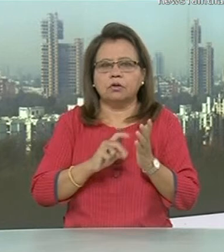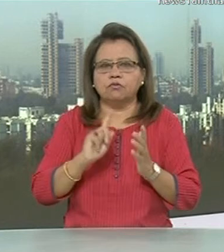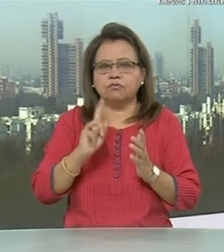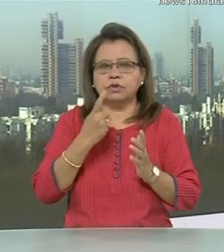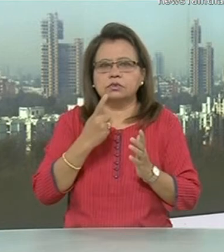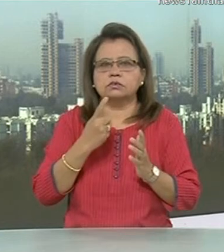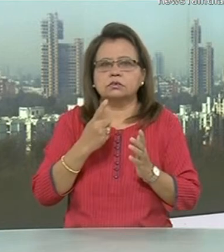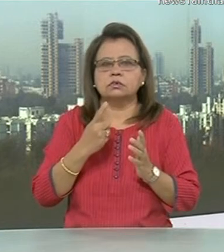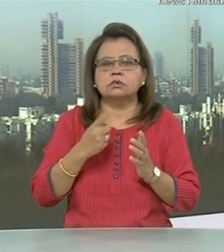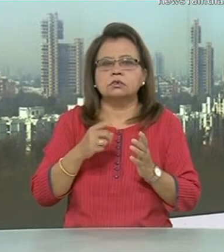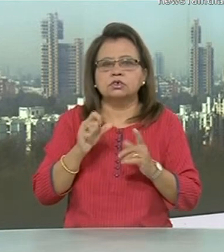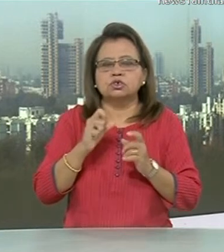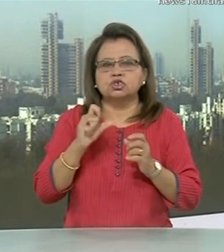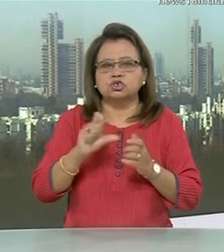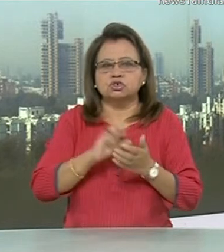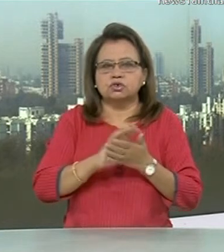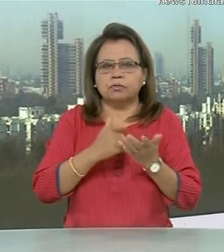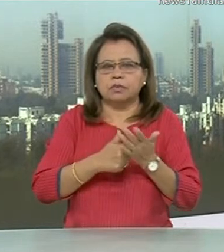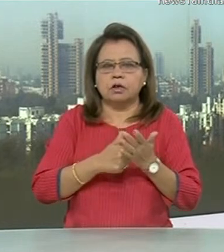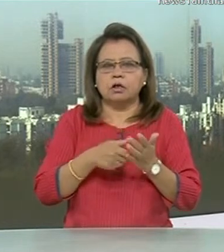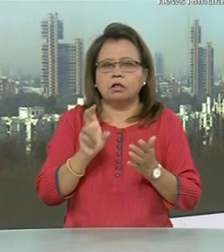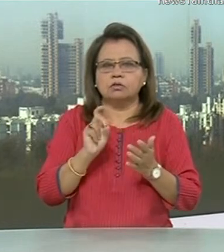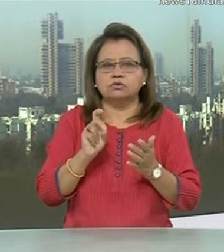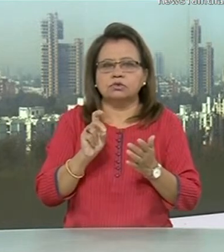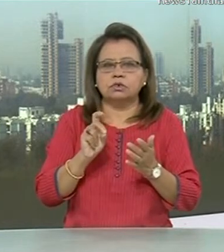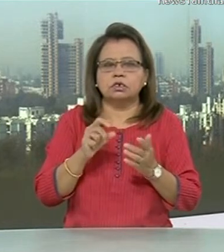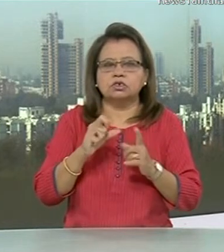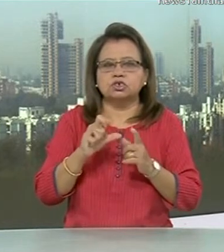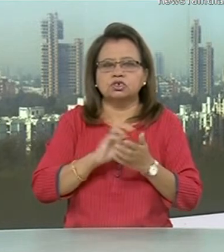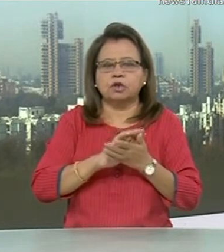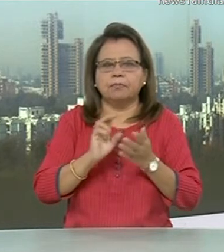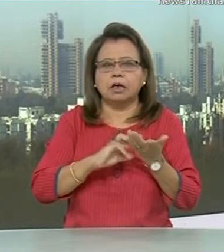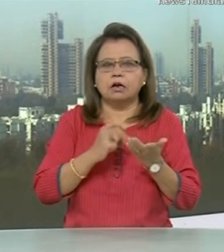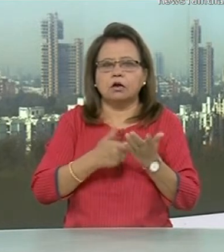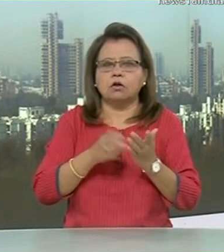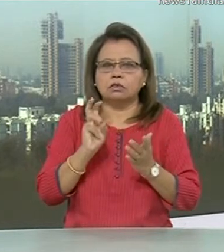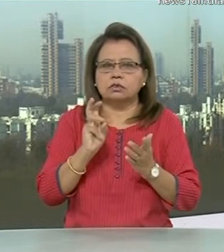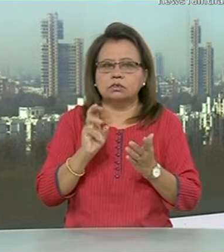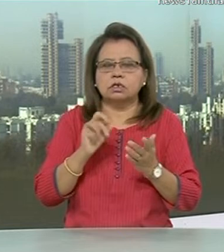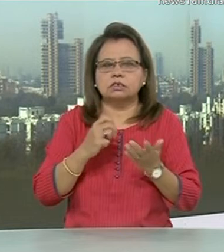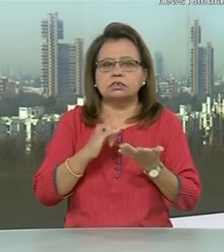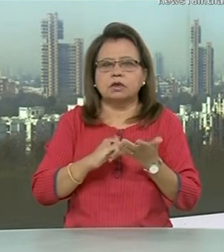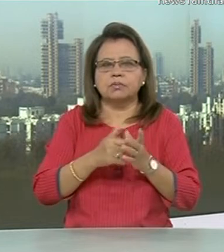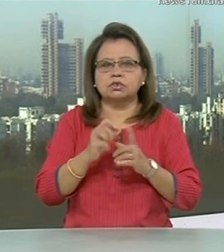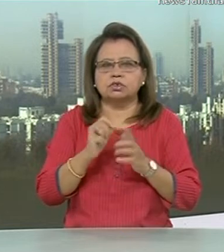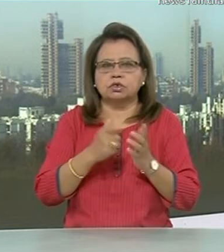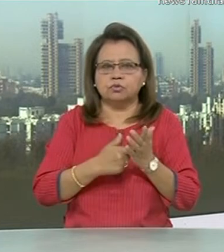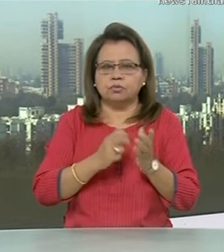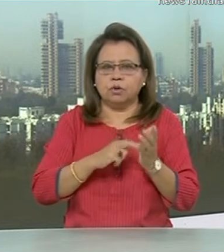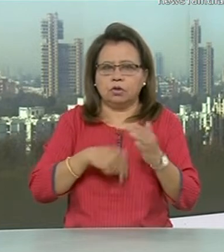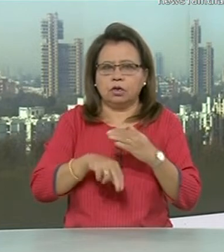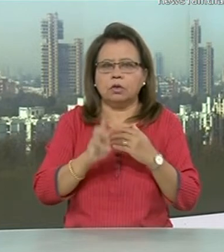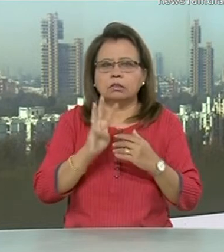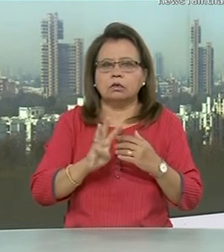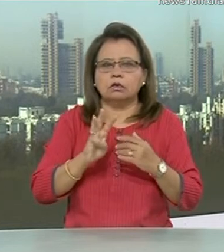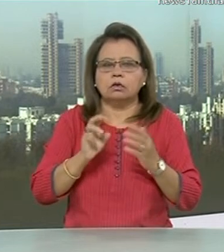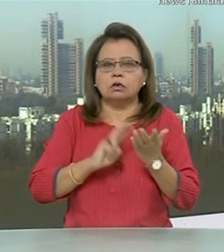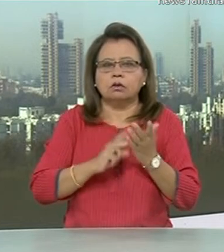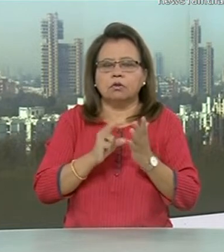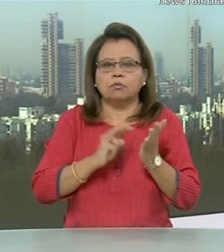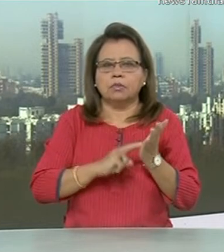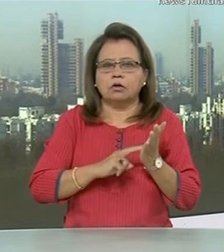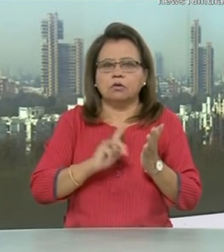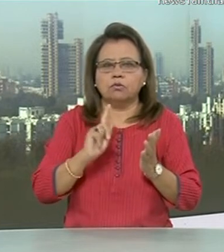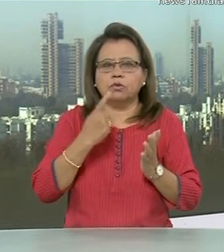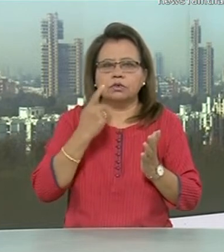छपरा दूसरी पूर्वी चंपारण और तीसरी ईएस समस्तीपुर वह नवंबर को प्रधानमंत्री नरेंद्र